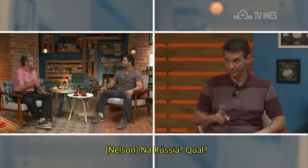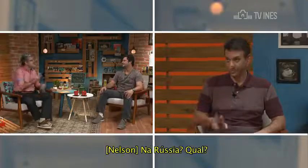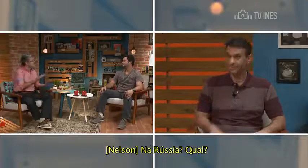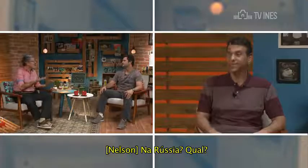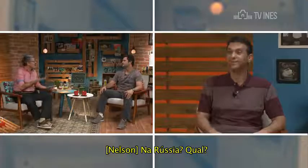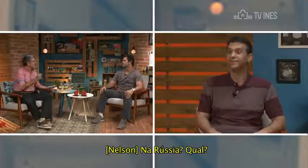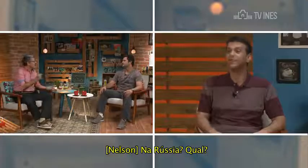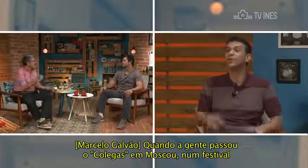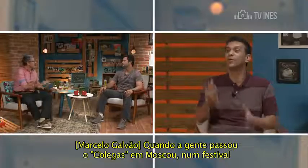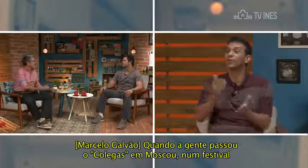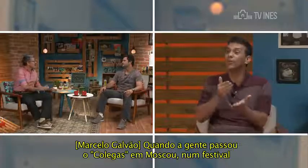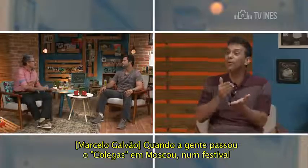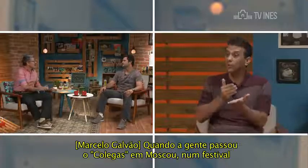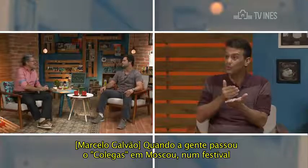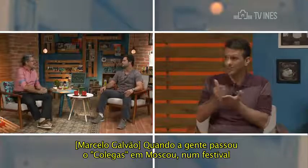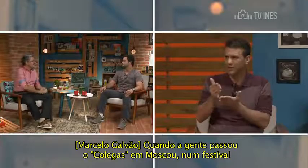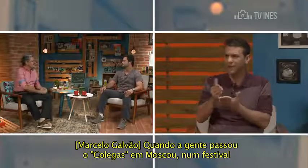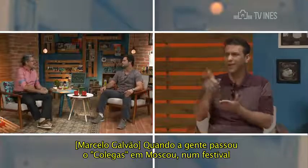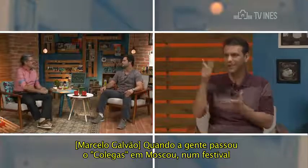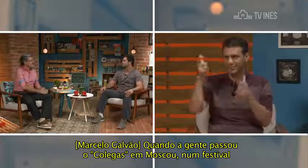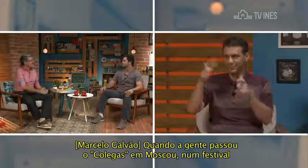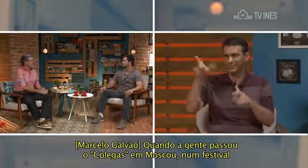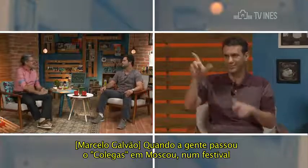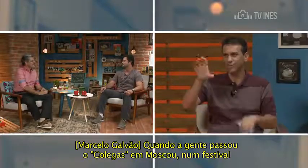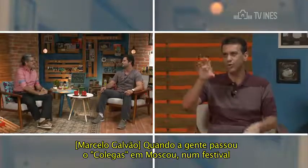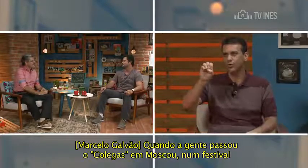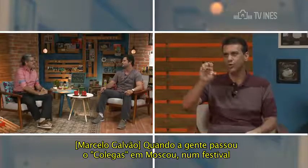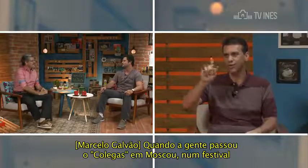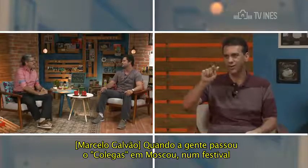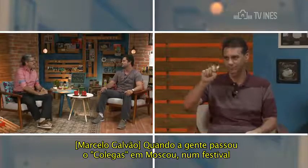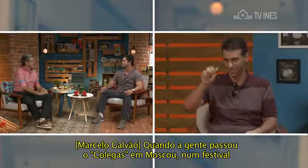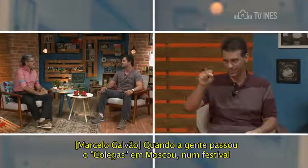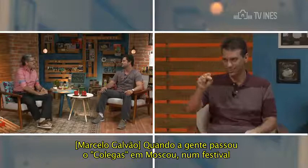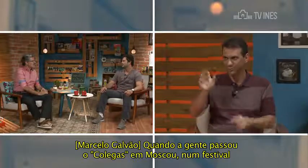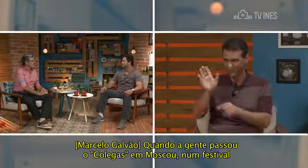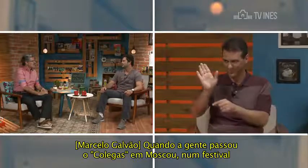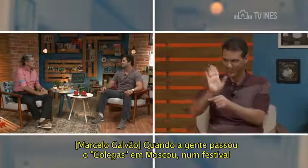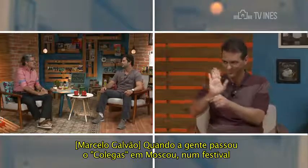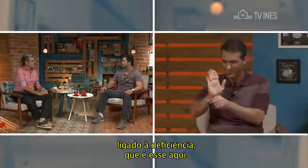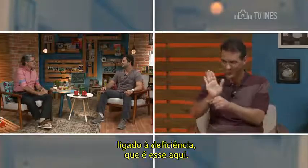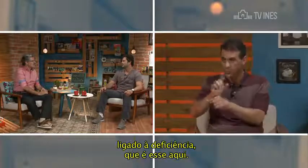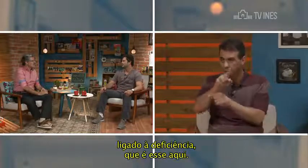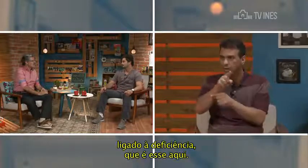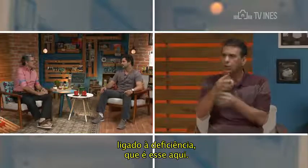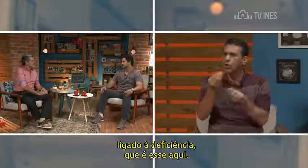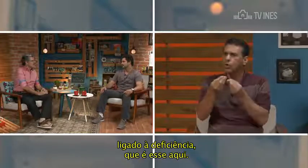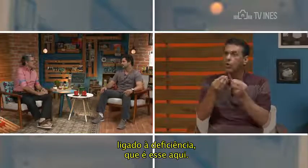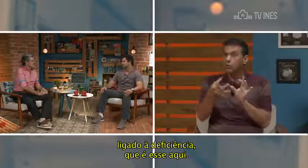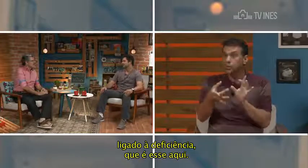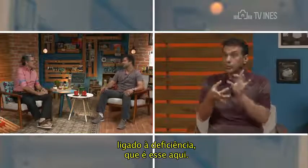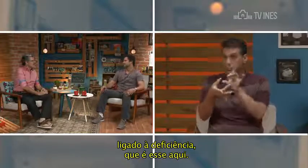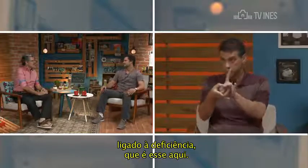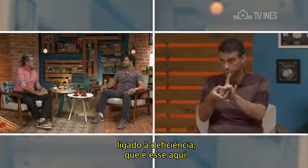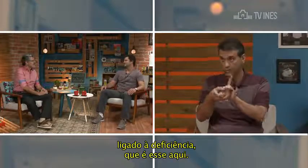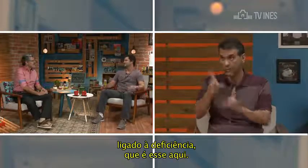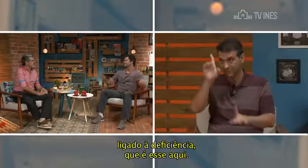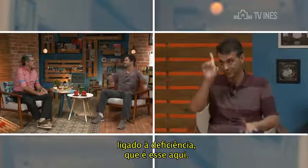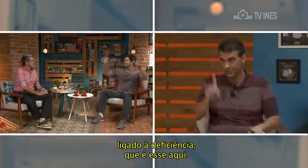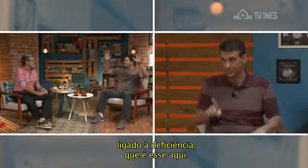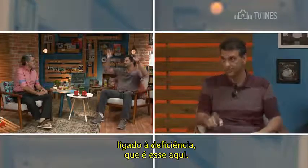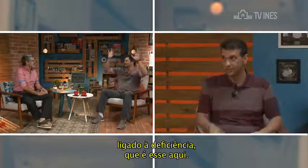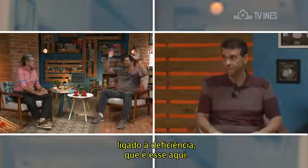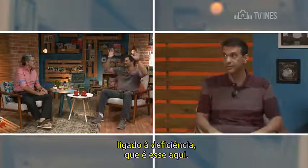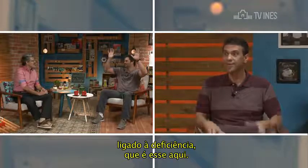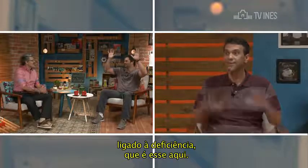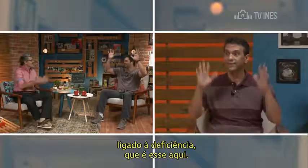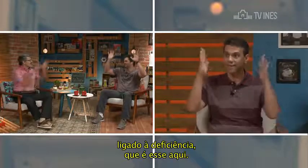E na Rússia? Quando a gente Qual? passou colegas em Moscou, num festival ligado à deficiência, né? E que